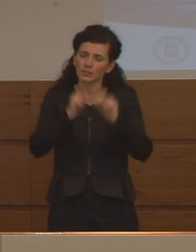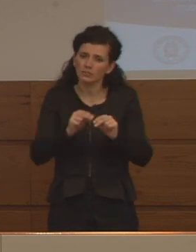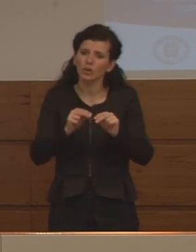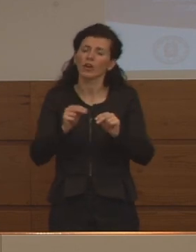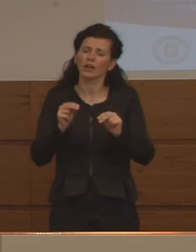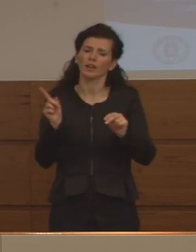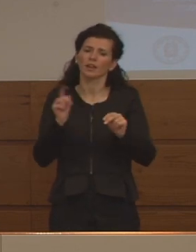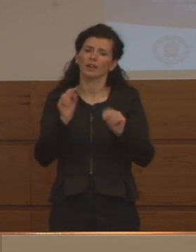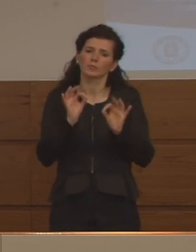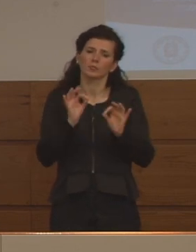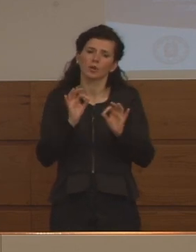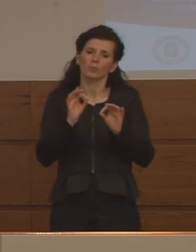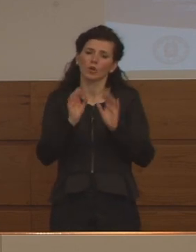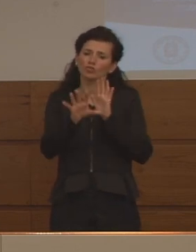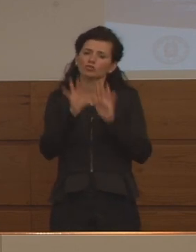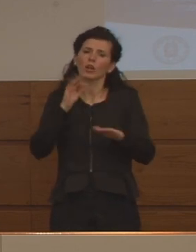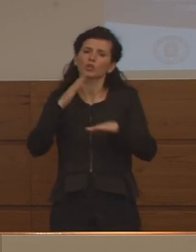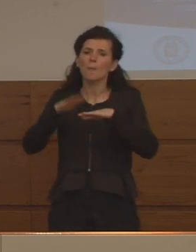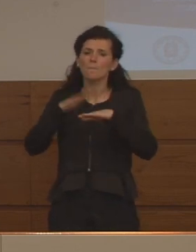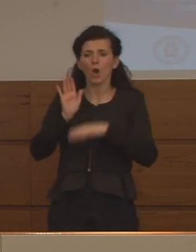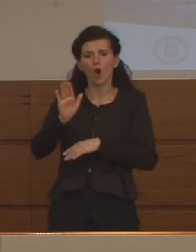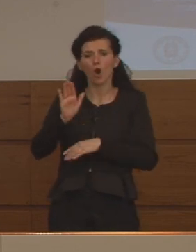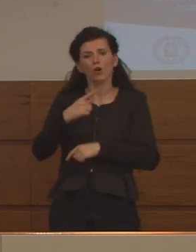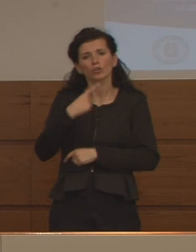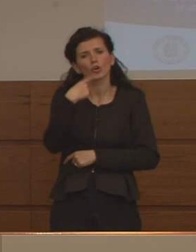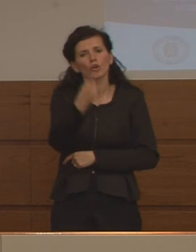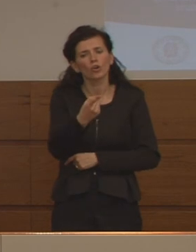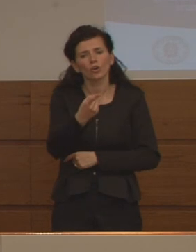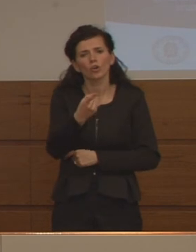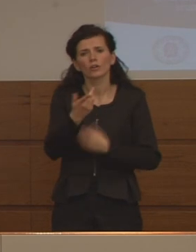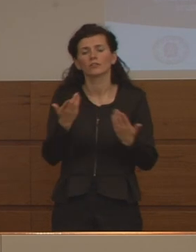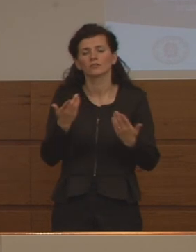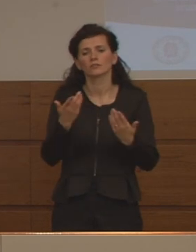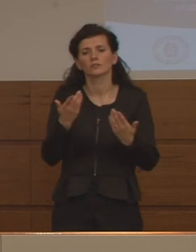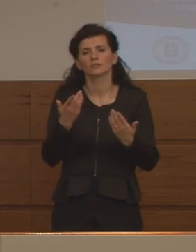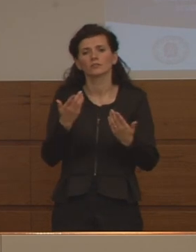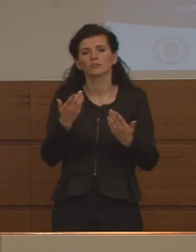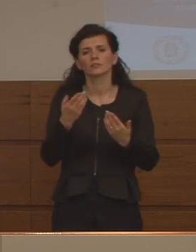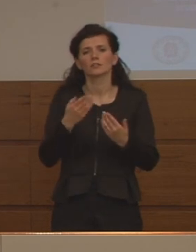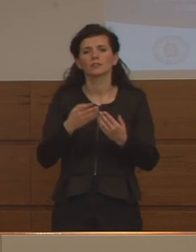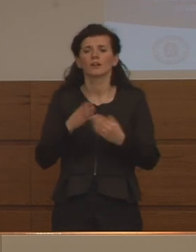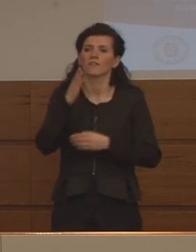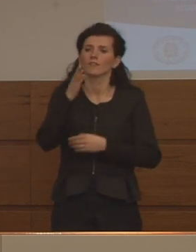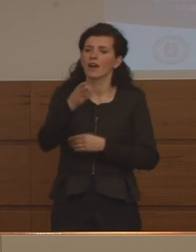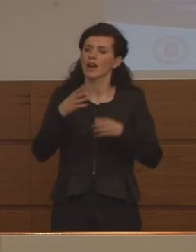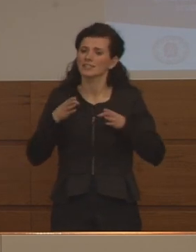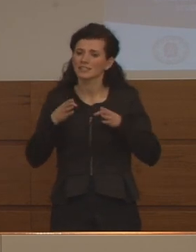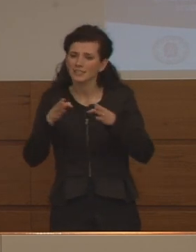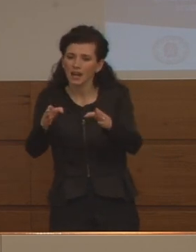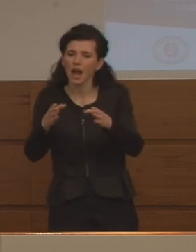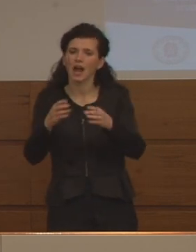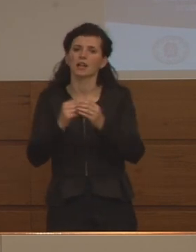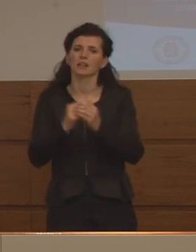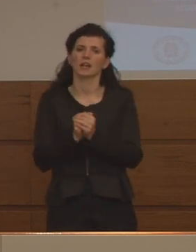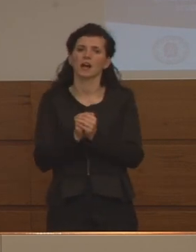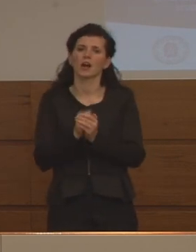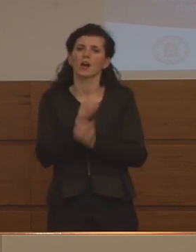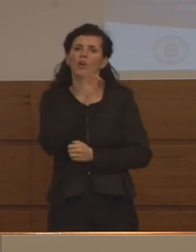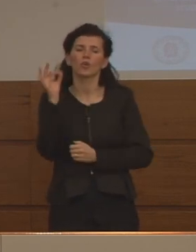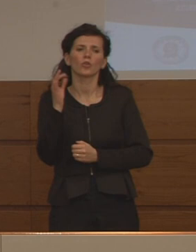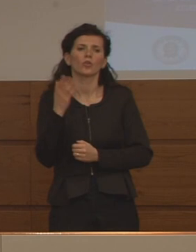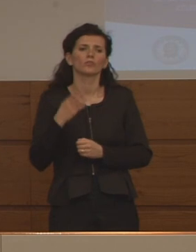maniera assolutamente perfetta il termine andare nelle strade andare nei